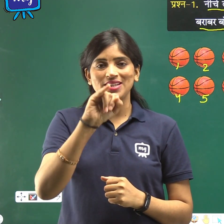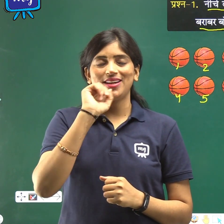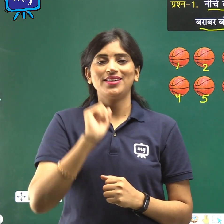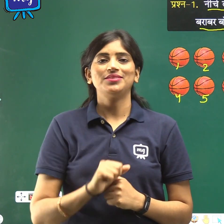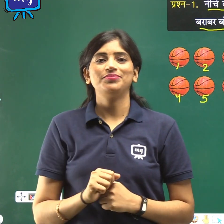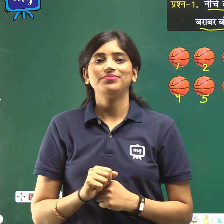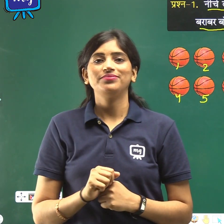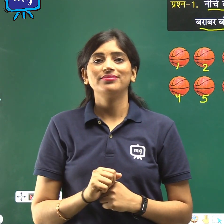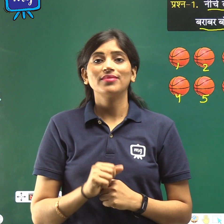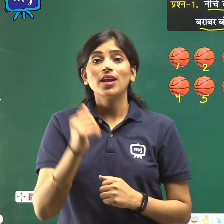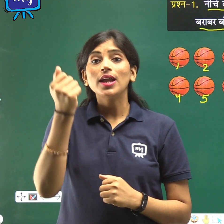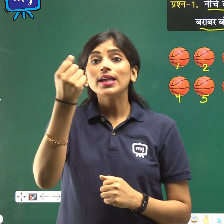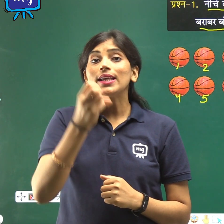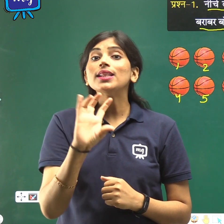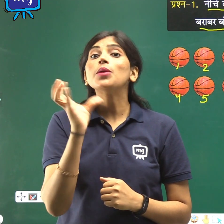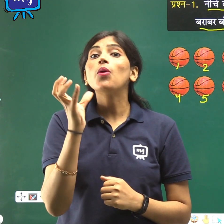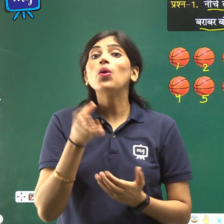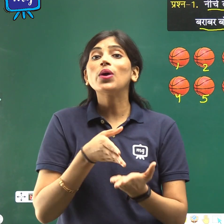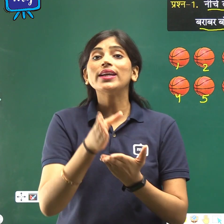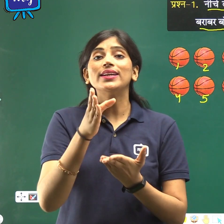6। कितनी बॉल हो गई?